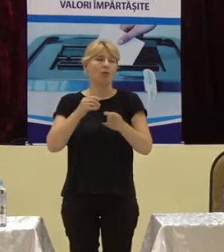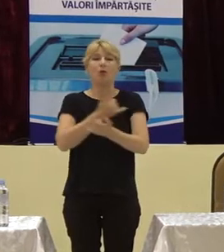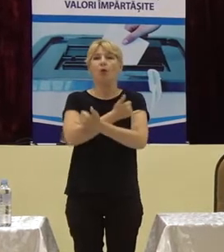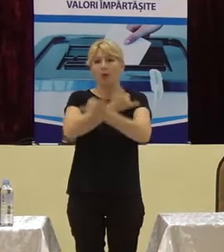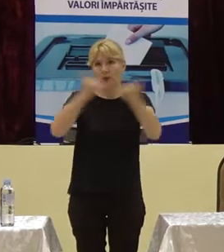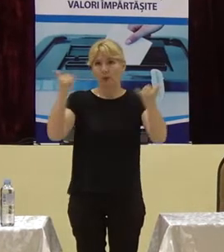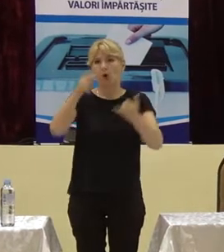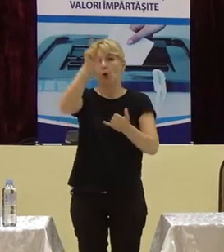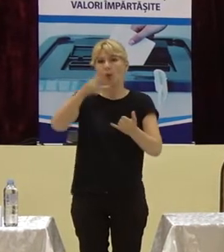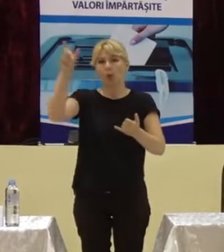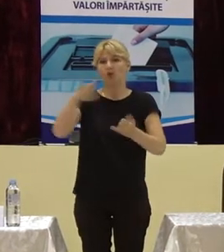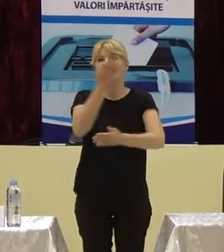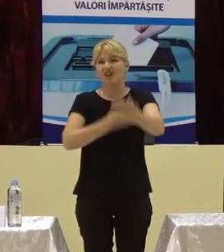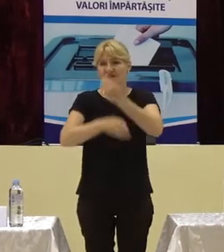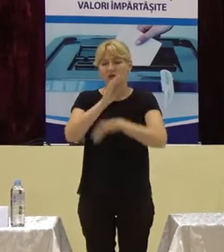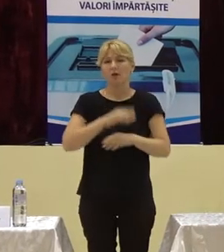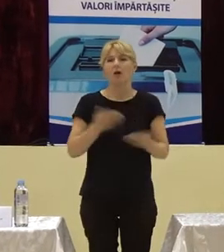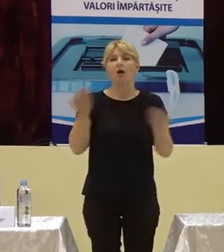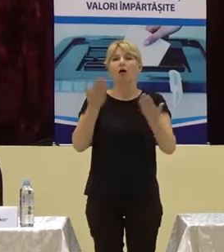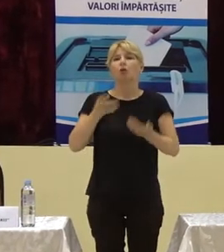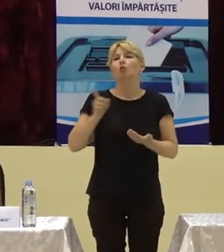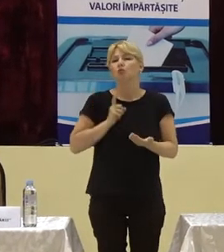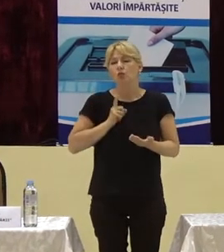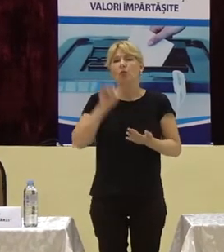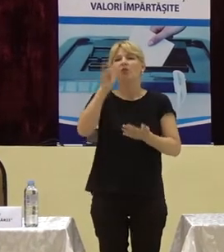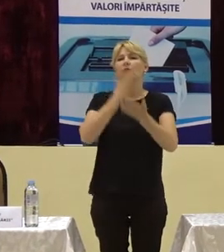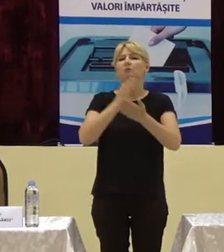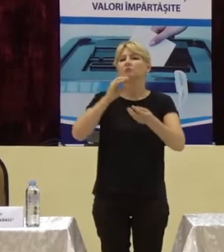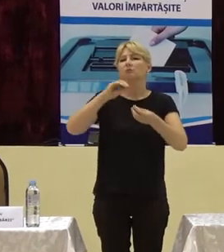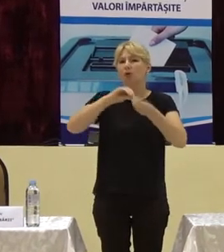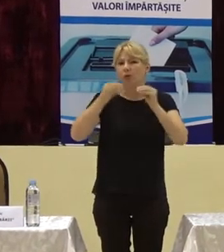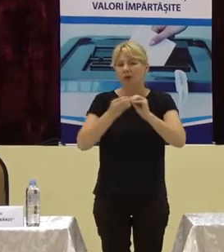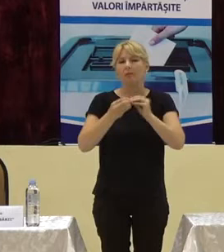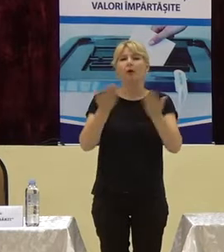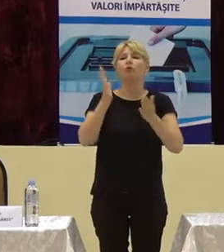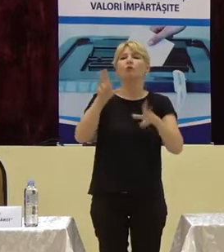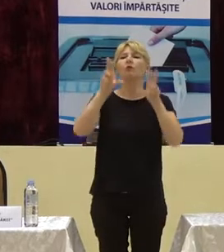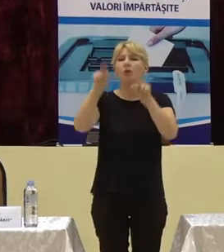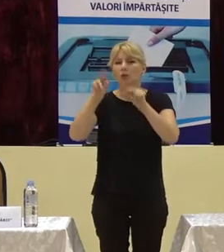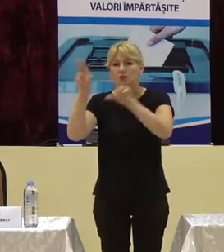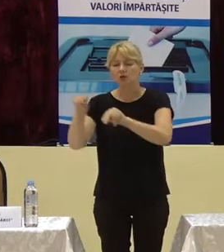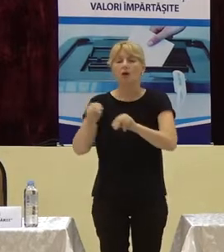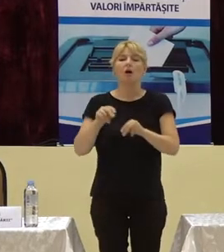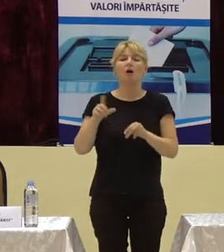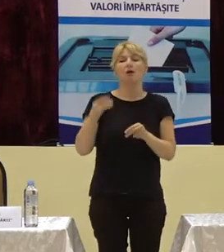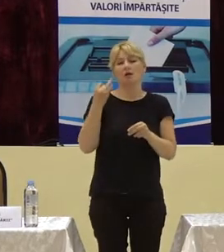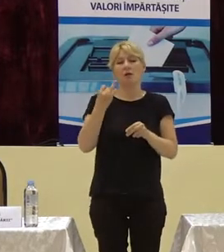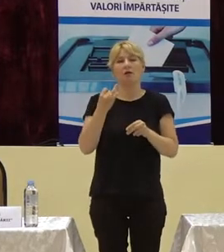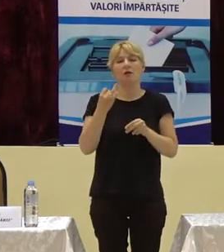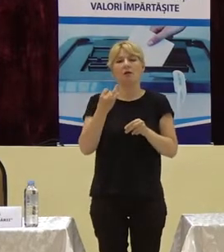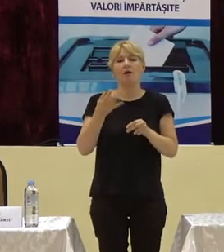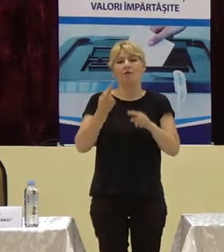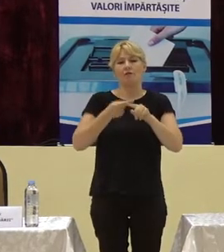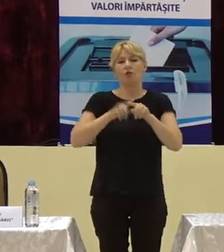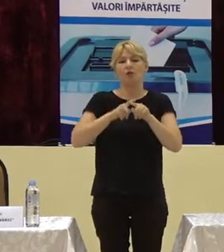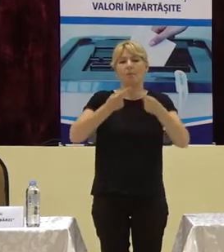alegătorilor cu dizabilități între așteptări, obstacole, promisiuni, realizări și valori împărtășite. Deci este un